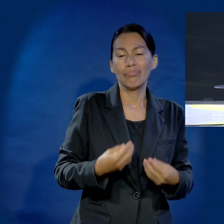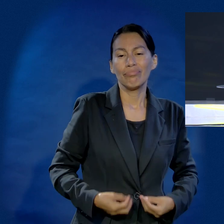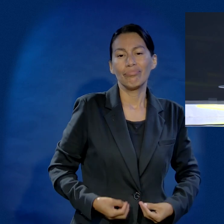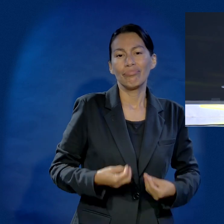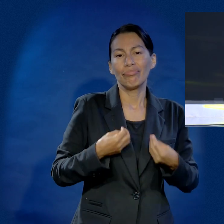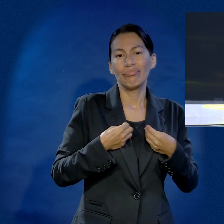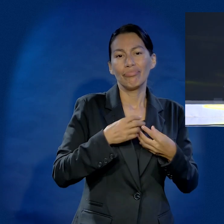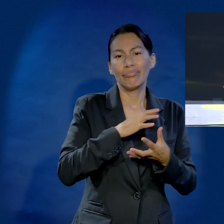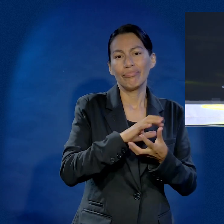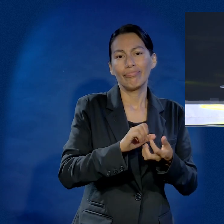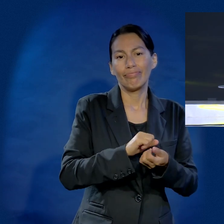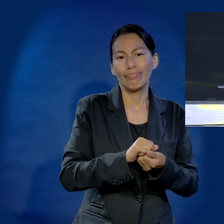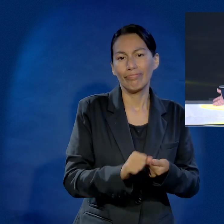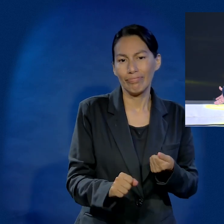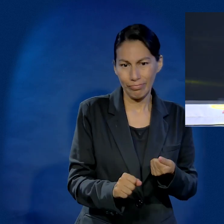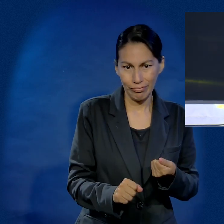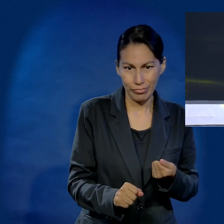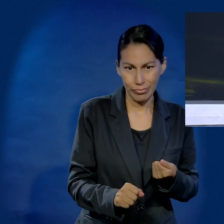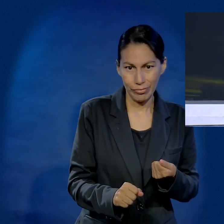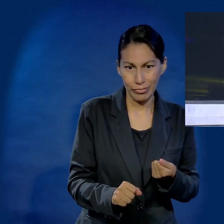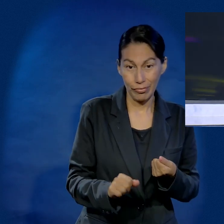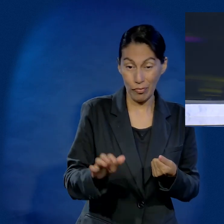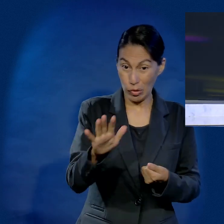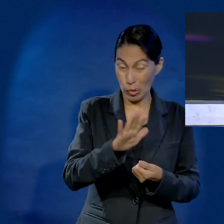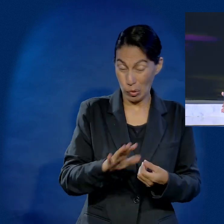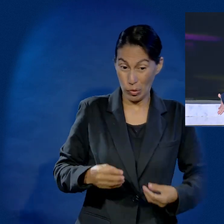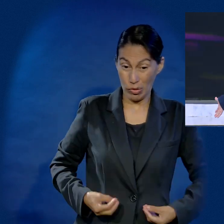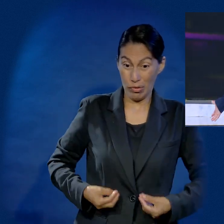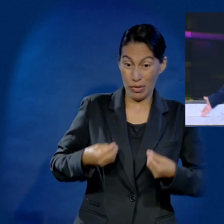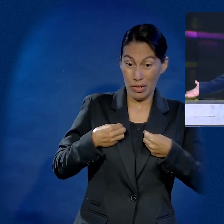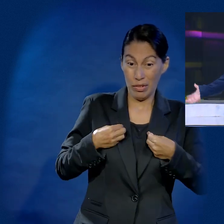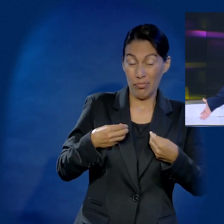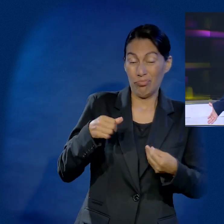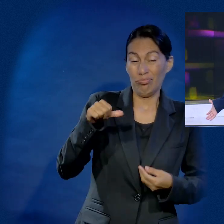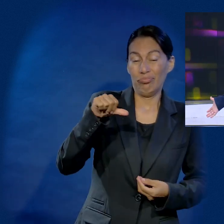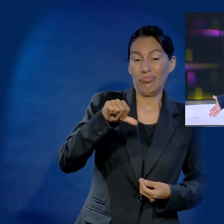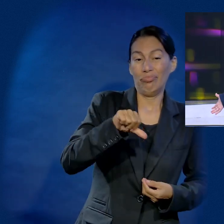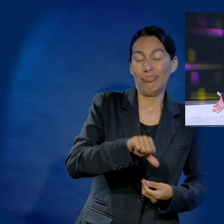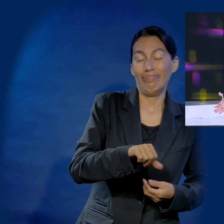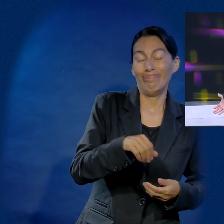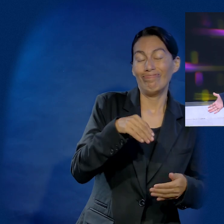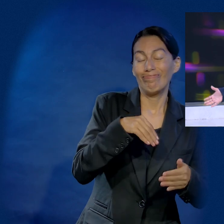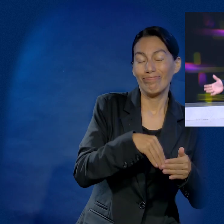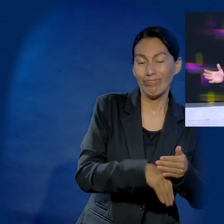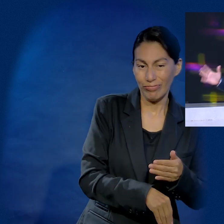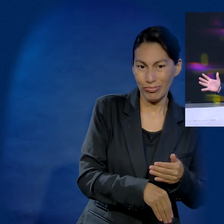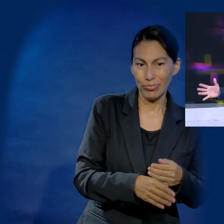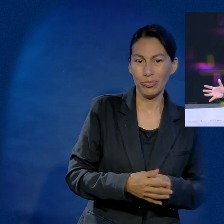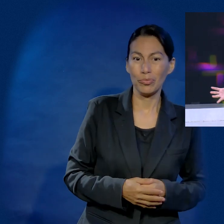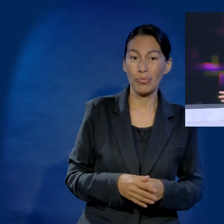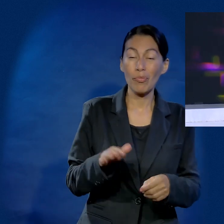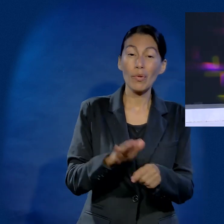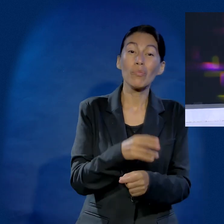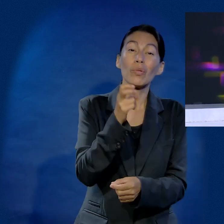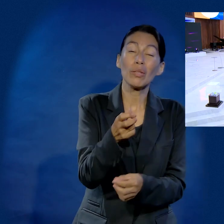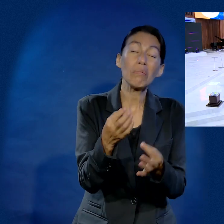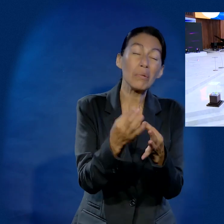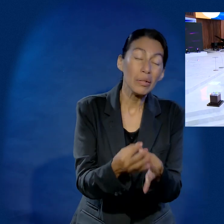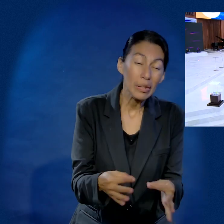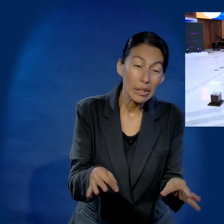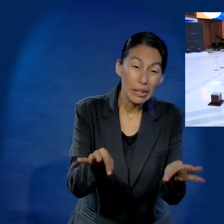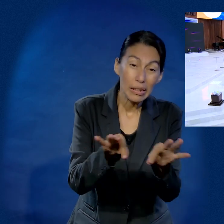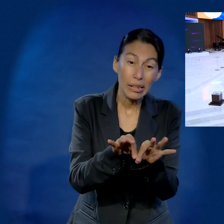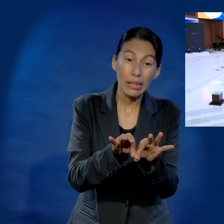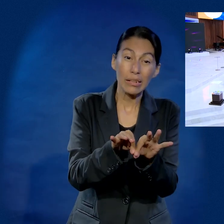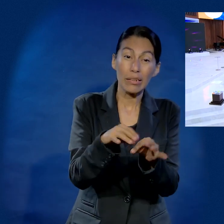existencia. Y al final descubras que nada de lo que viviste aquí valió la pena. Por eso es que hablar de